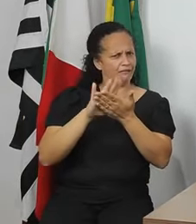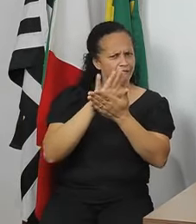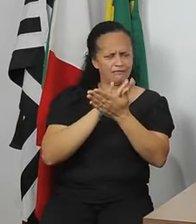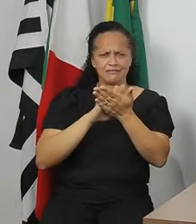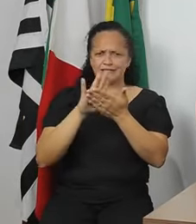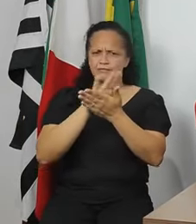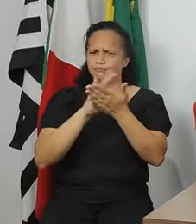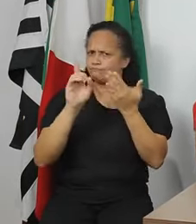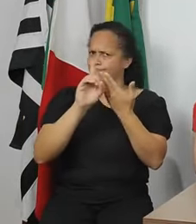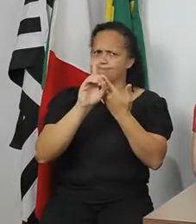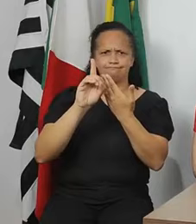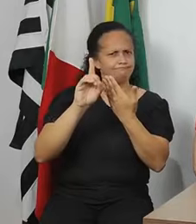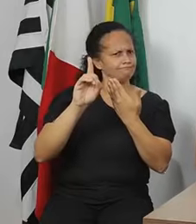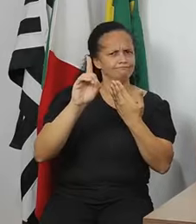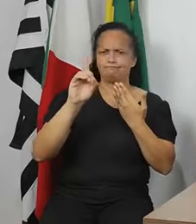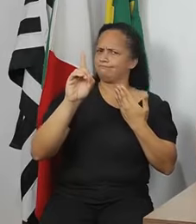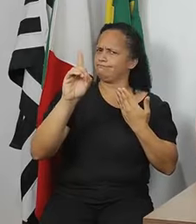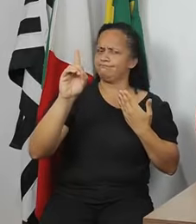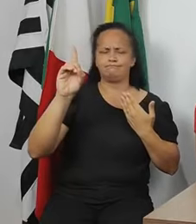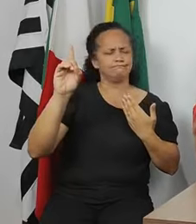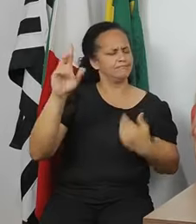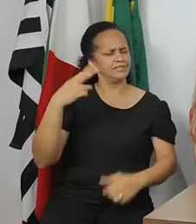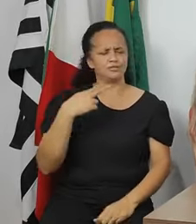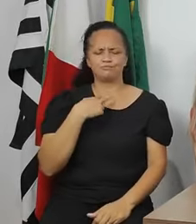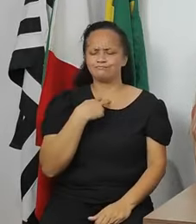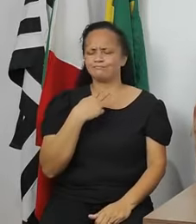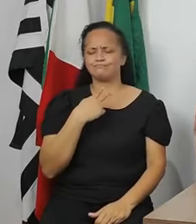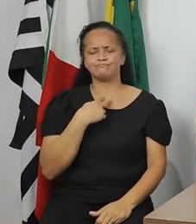nada sem Ti.